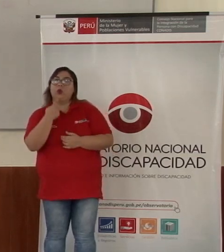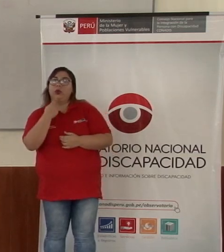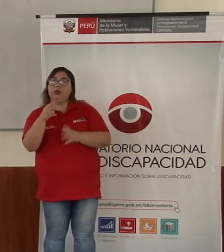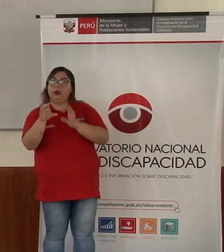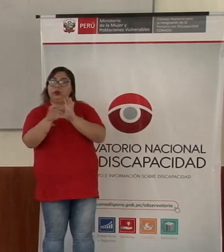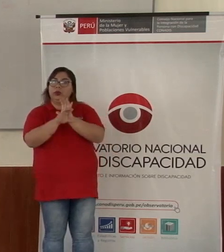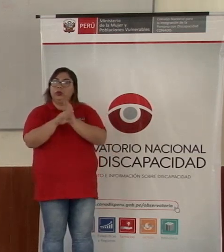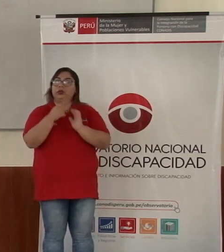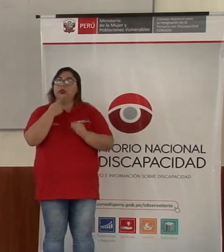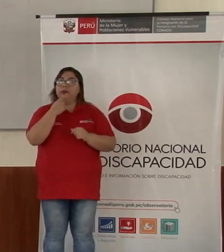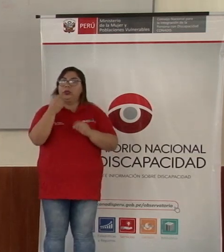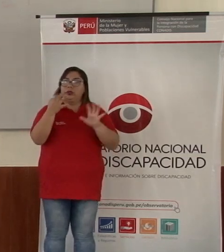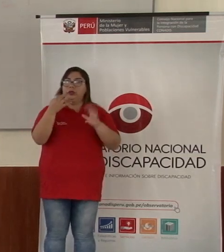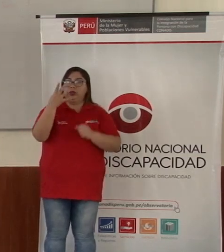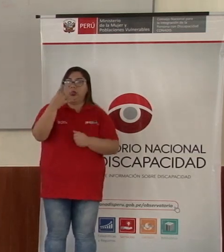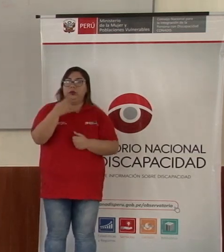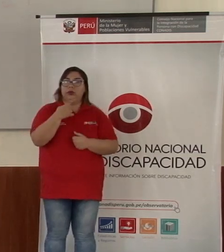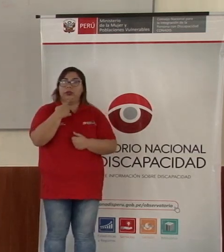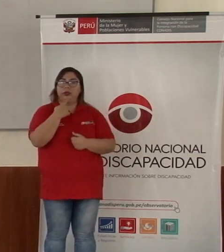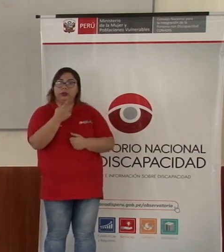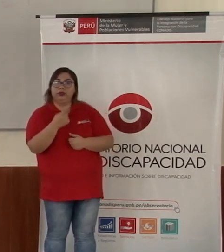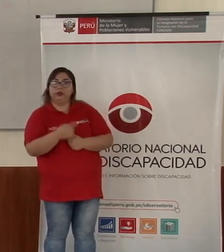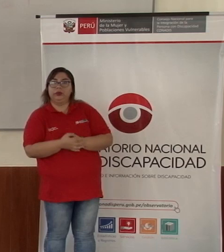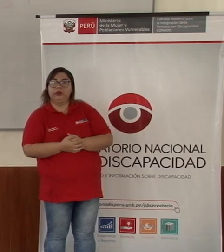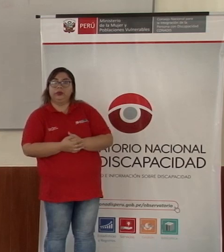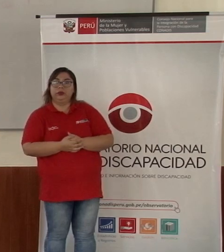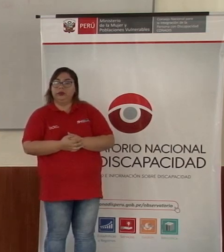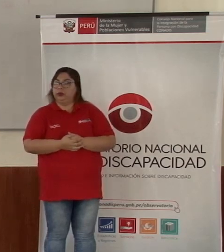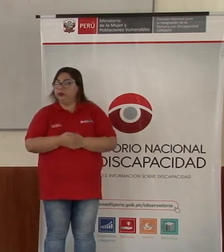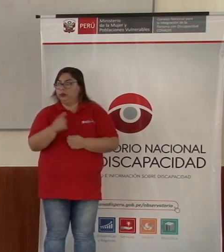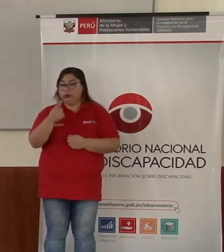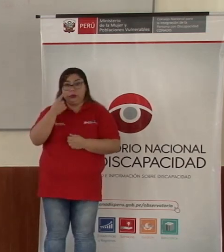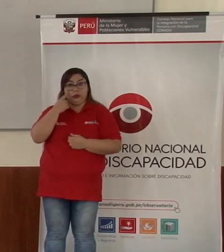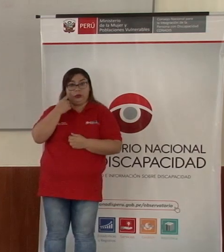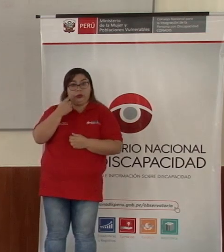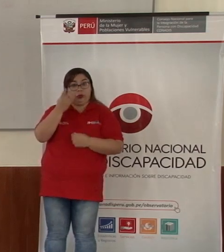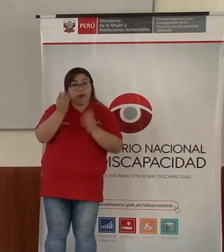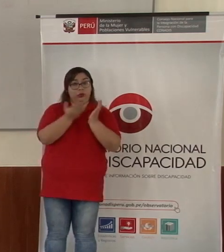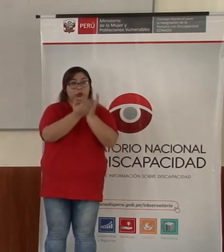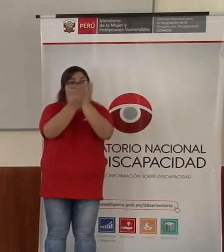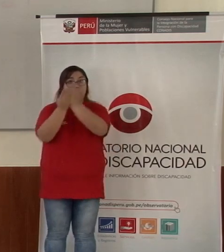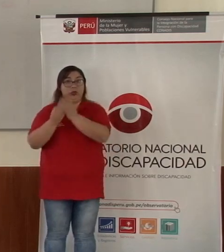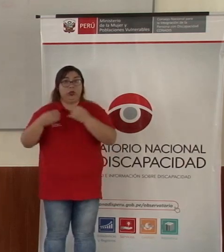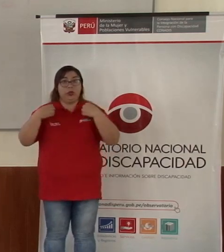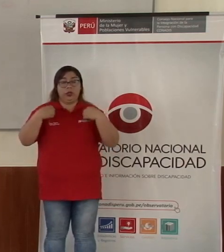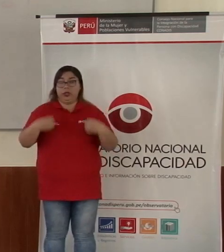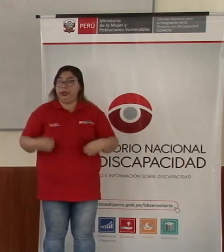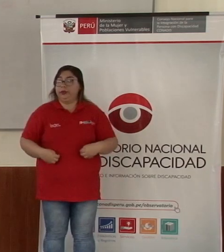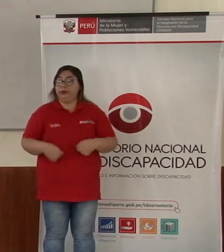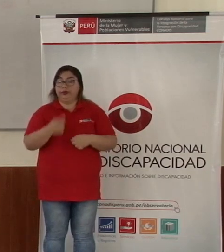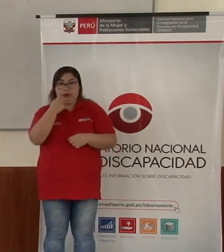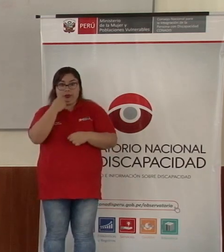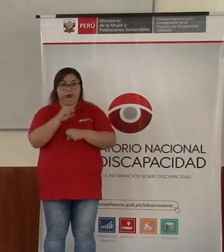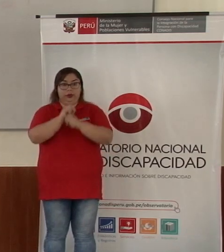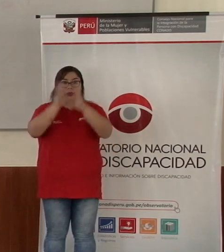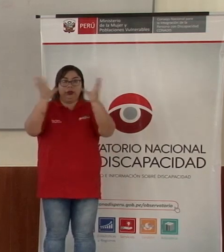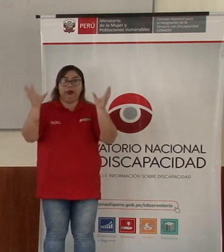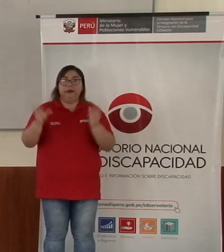del 84, que es bastante innovador para los que hemos estudiado Derecho, es bastante